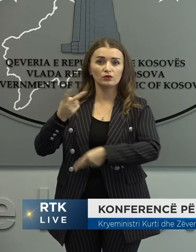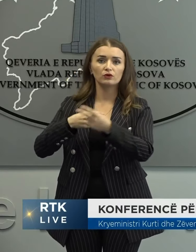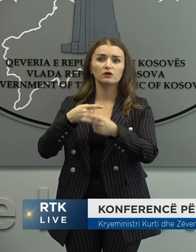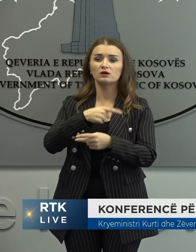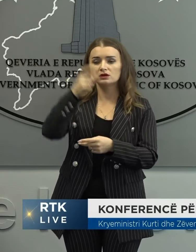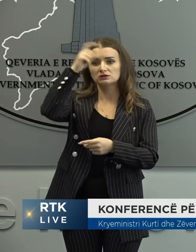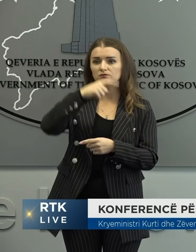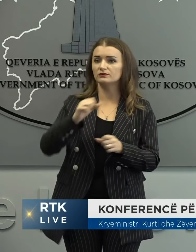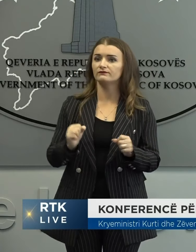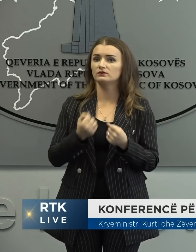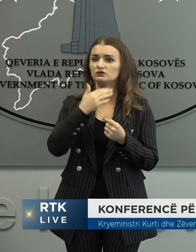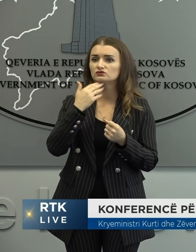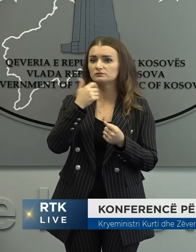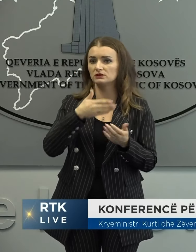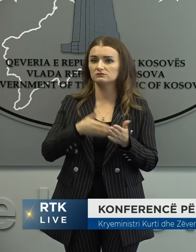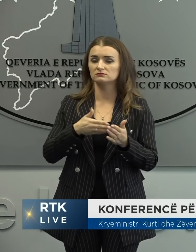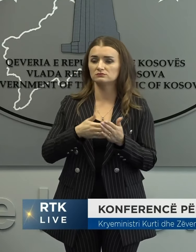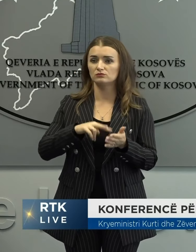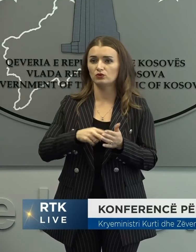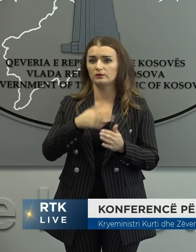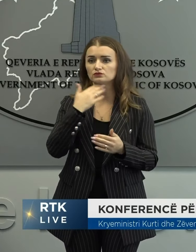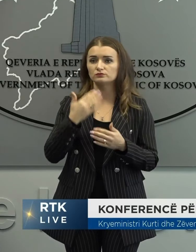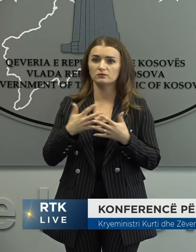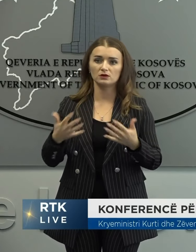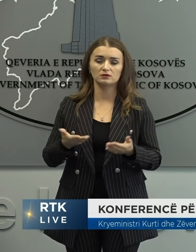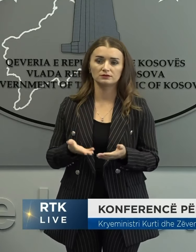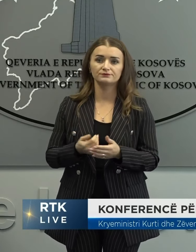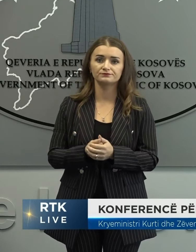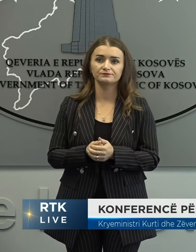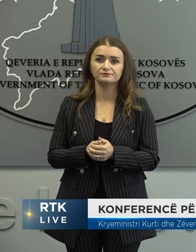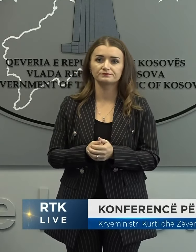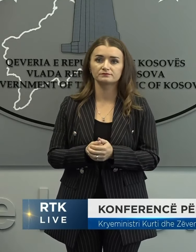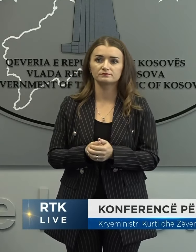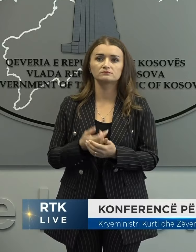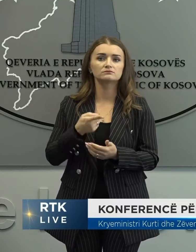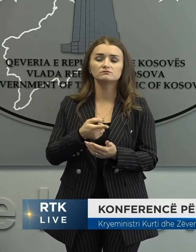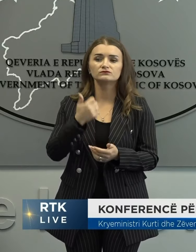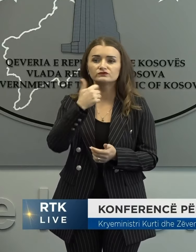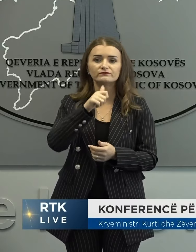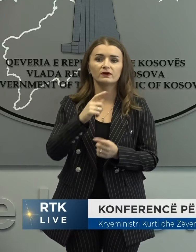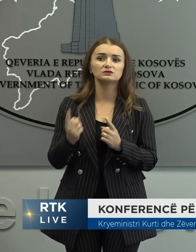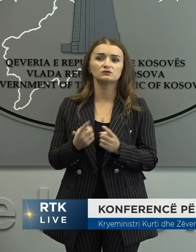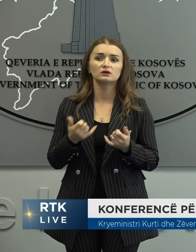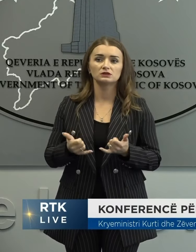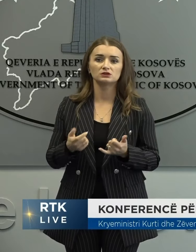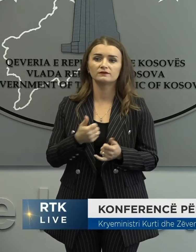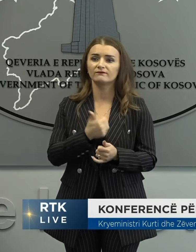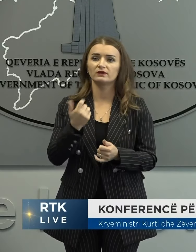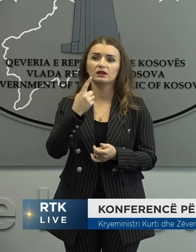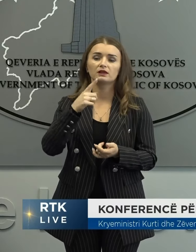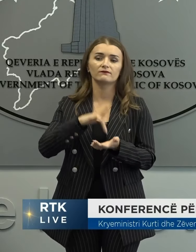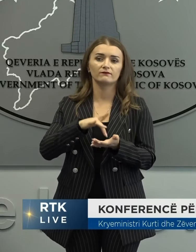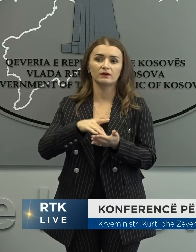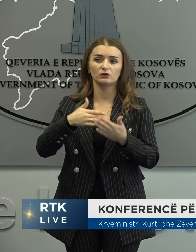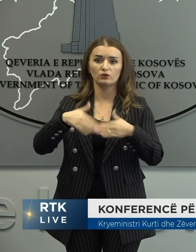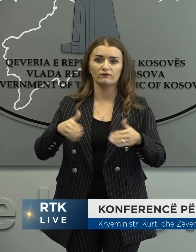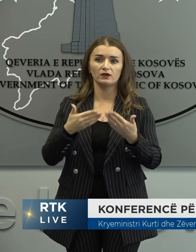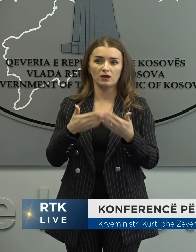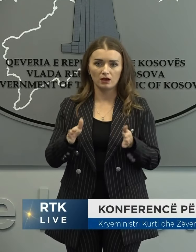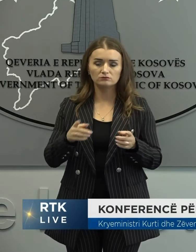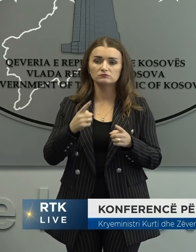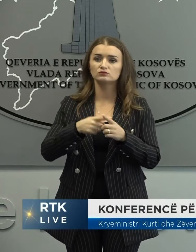të barrierave që na vendosen atje. Ajo që ka ndodhur është hapja vetëm një pike kufitare me kontrole të shtuara të sigurisë, për arsye